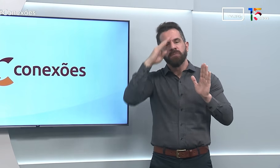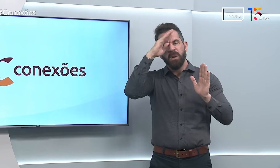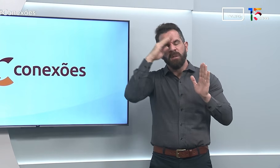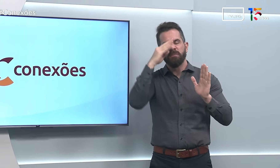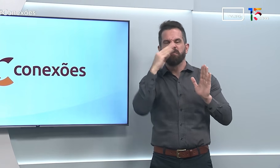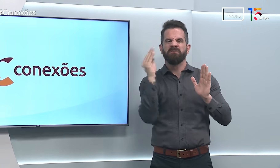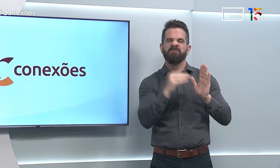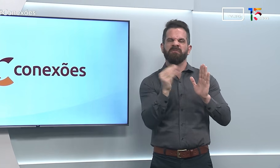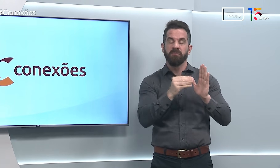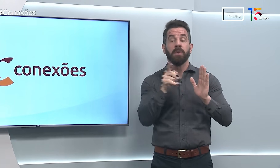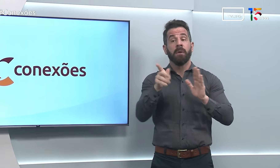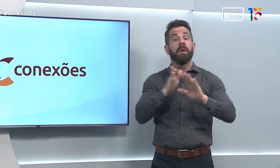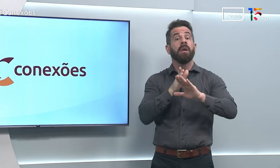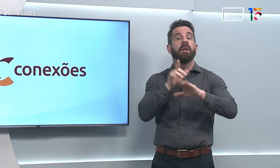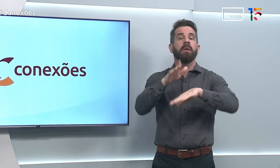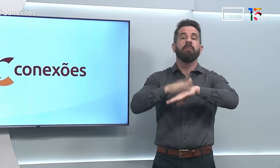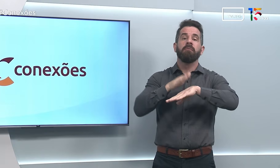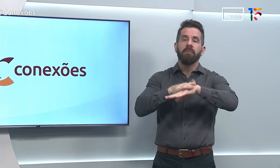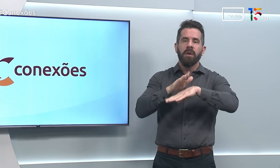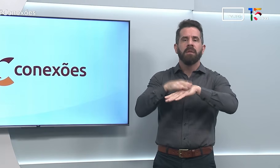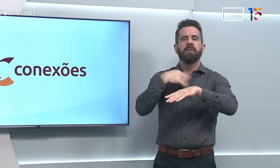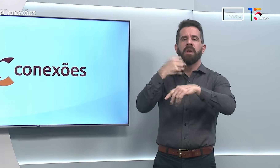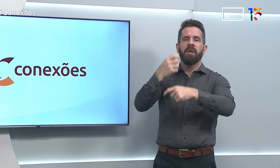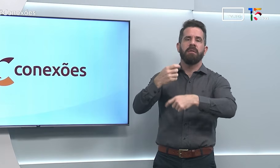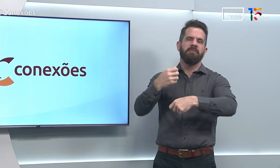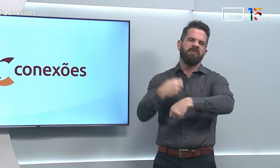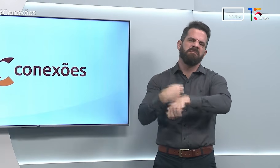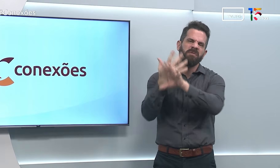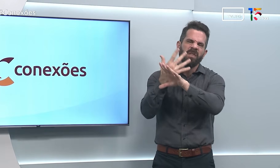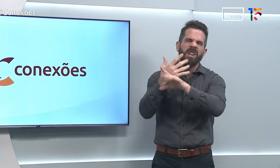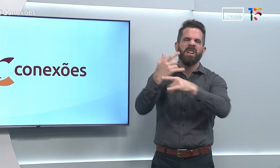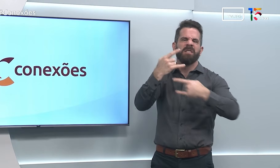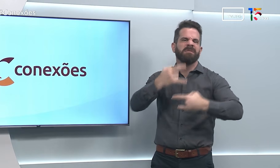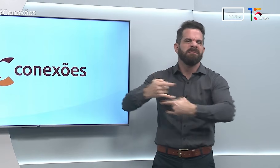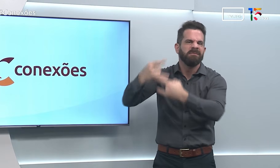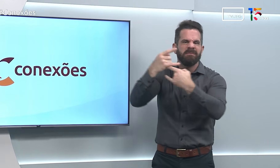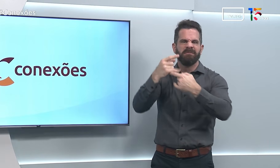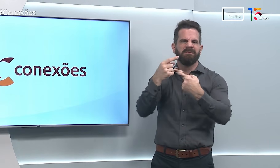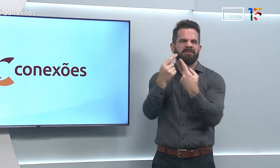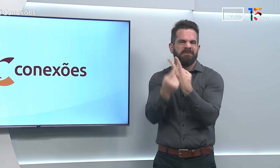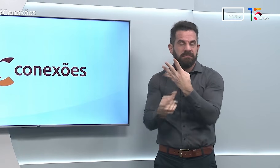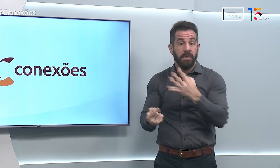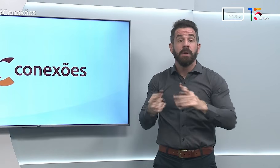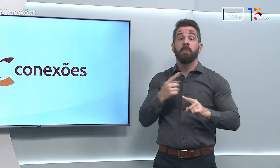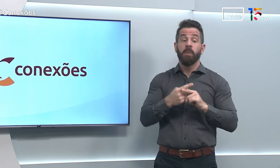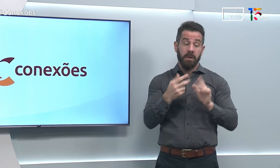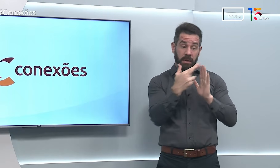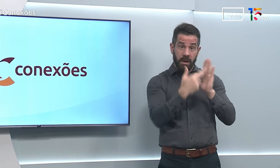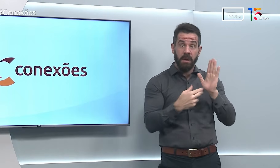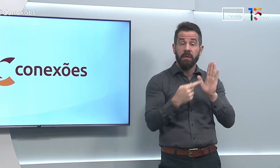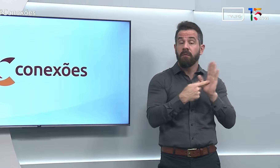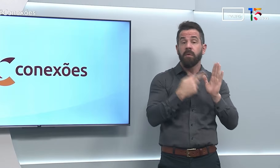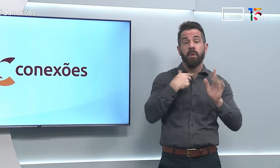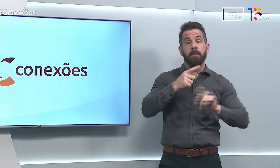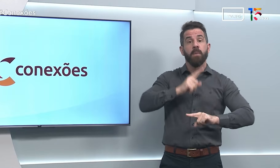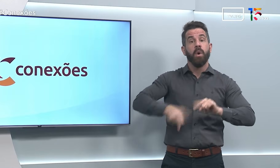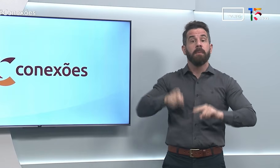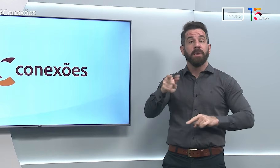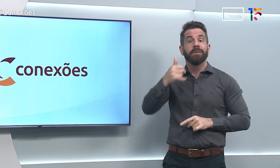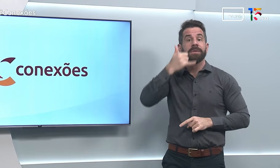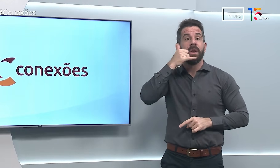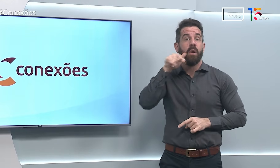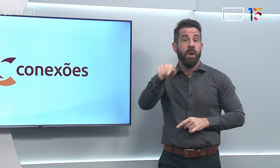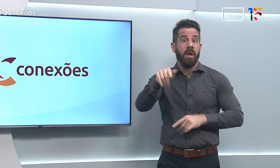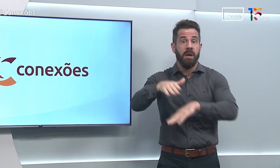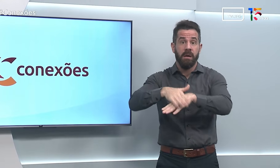participou de manifestações por meio de chamadas de vídeo, o que iria contra a proibição dele usar celulares